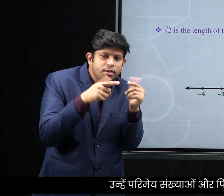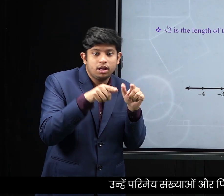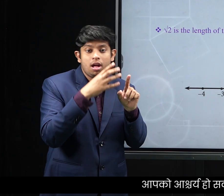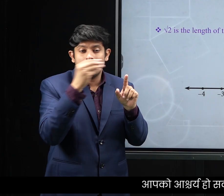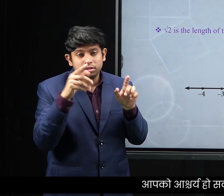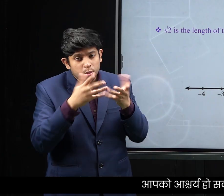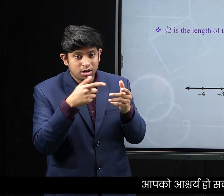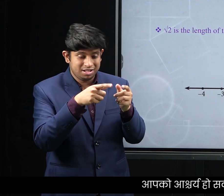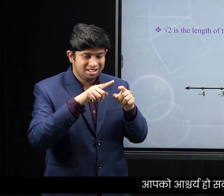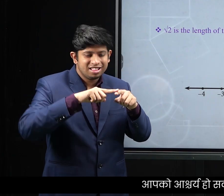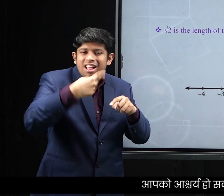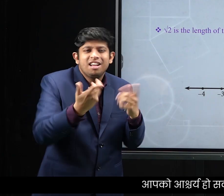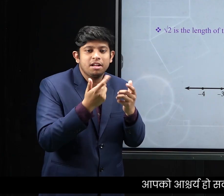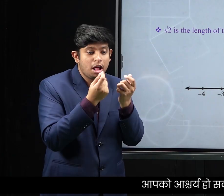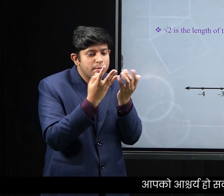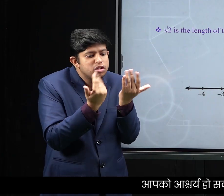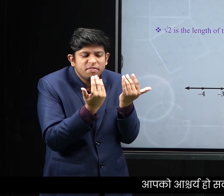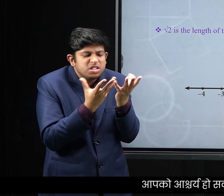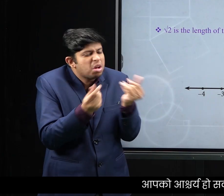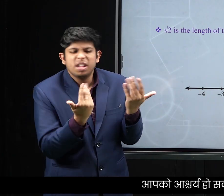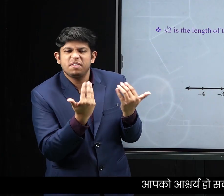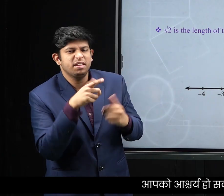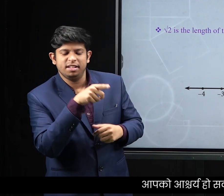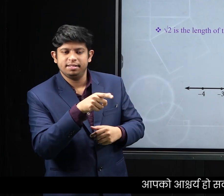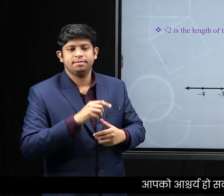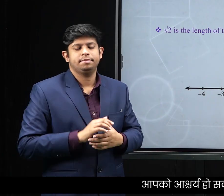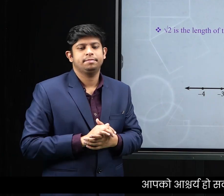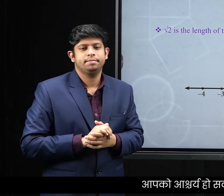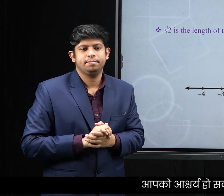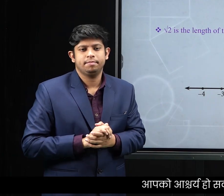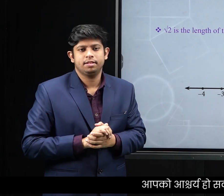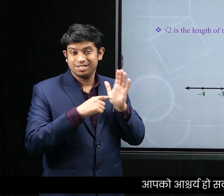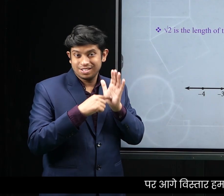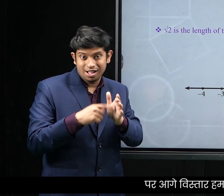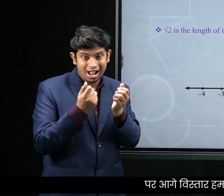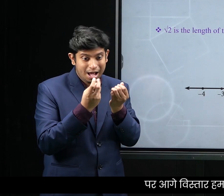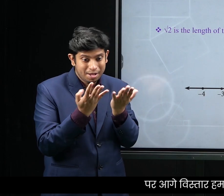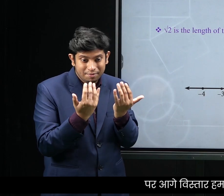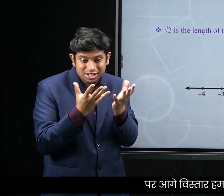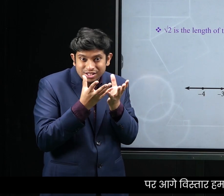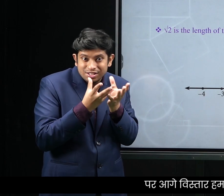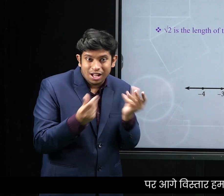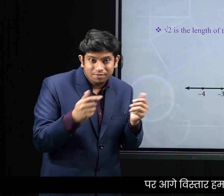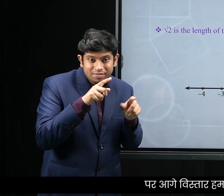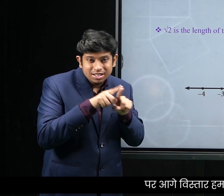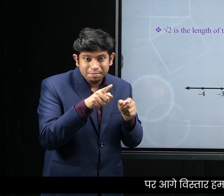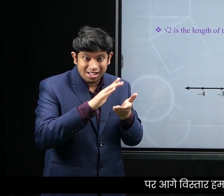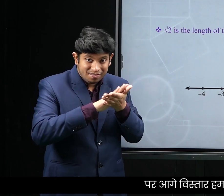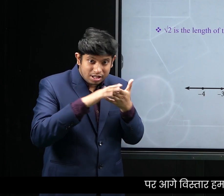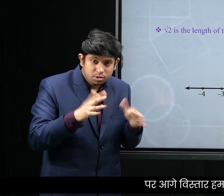है। आपको आश्चर्य हो सकता है कि क्या संख्या रेखा पर आगे विस्तार हमारे लिए प्रतीक्षा कर